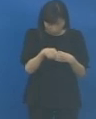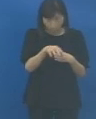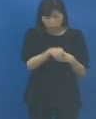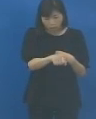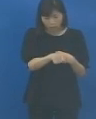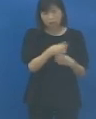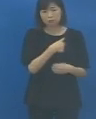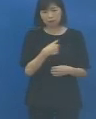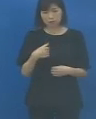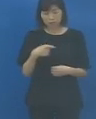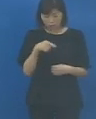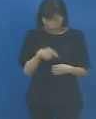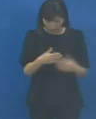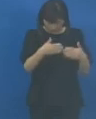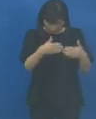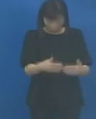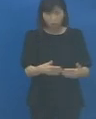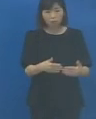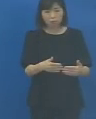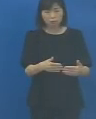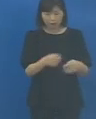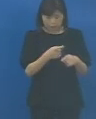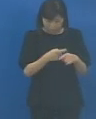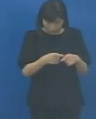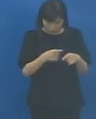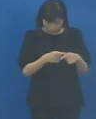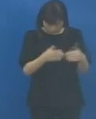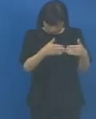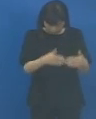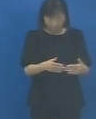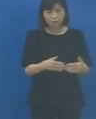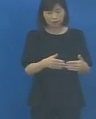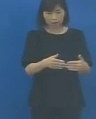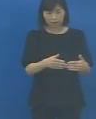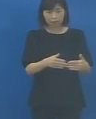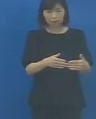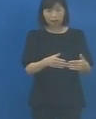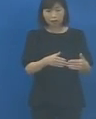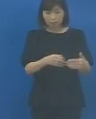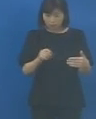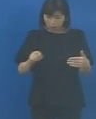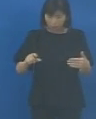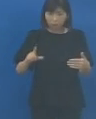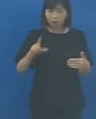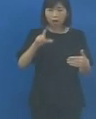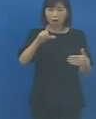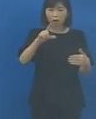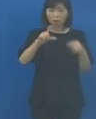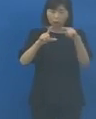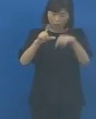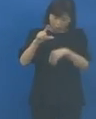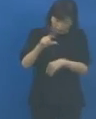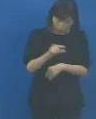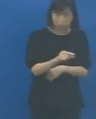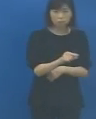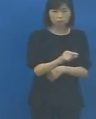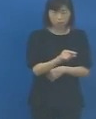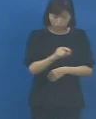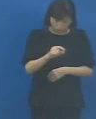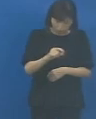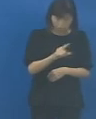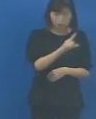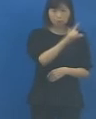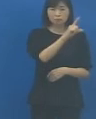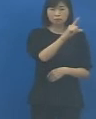に囲い込むことを地道にやっていって、この波が上がりかけてもまた下がっていくように、上がりかけても下がっていくように